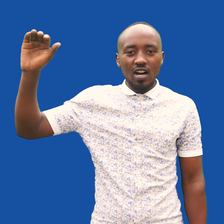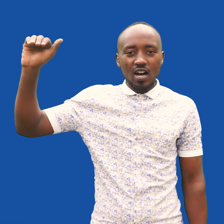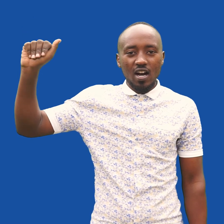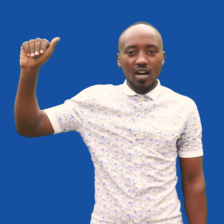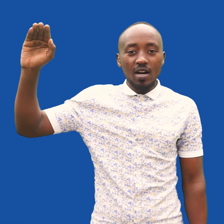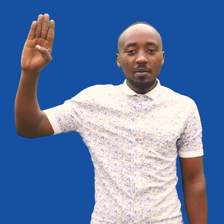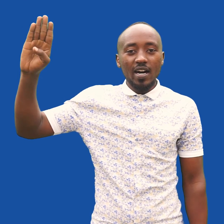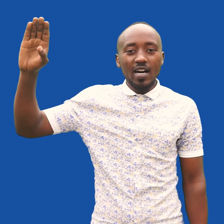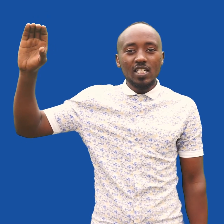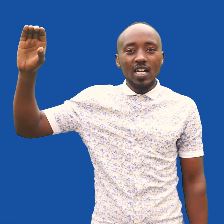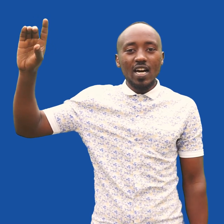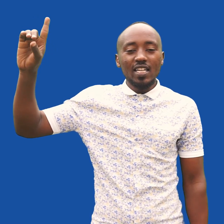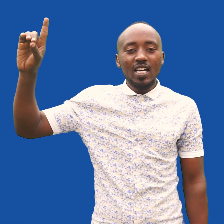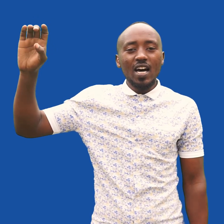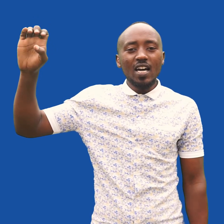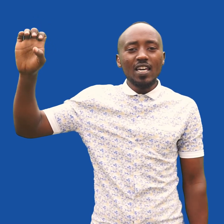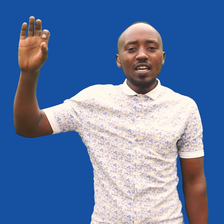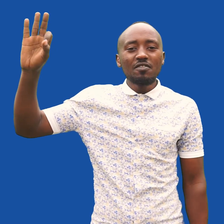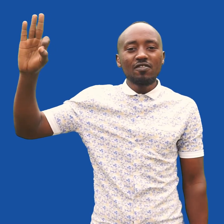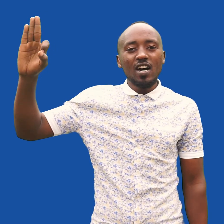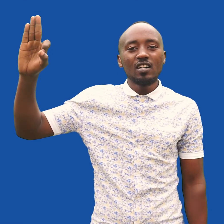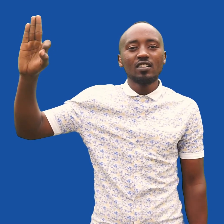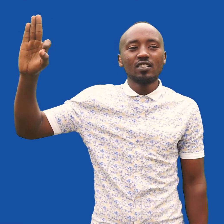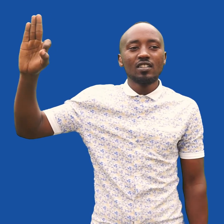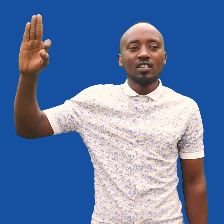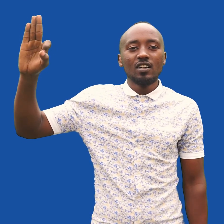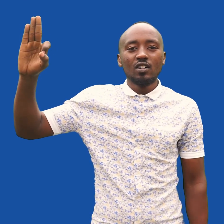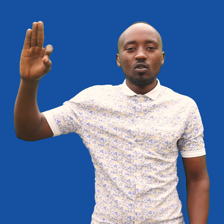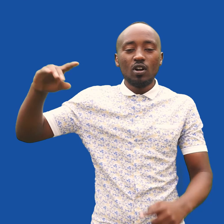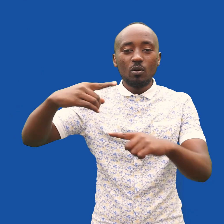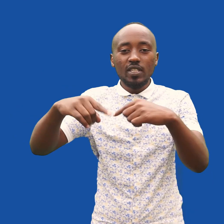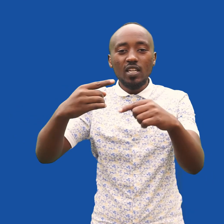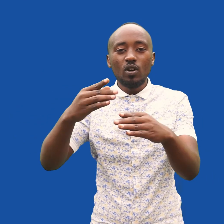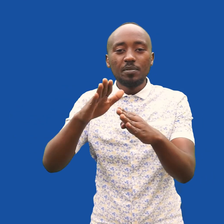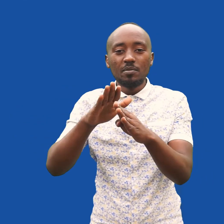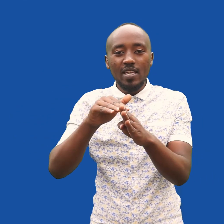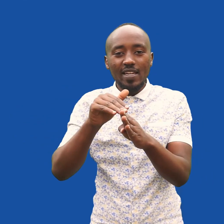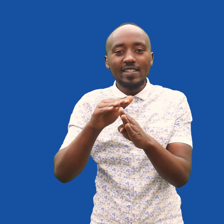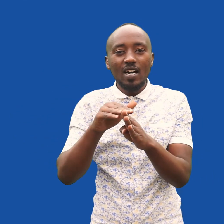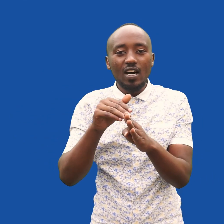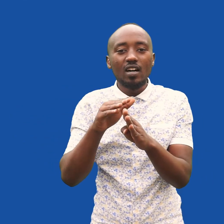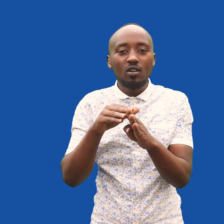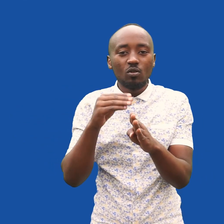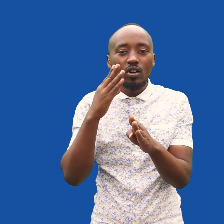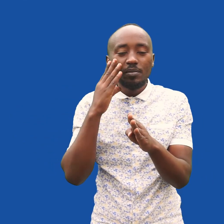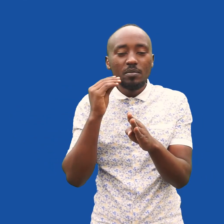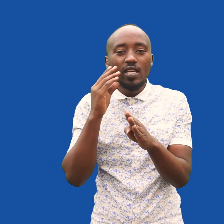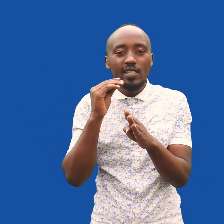A, va, cha, da, e, fa. A, va, va, komiza njine, ukabjime nyeri za, ukabjime nyeri